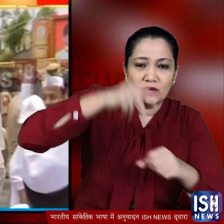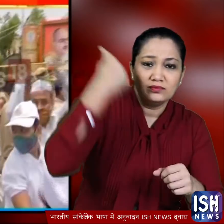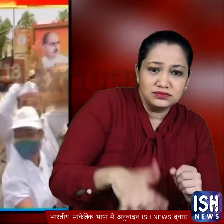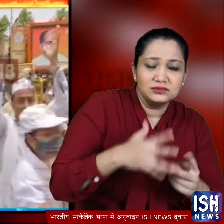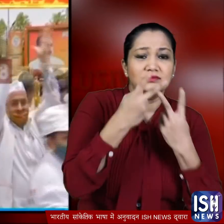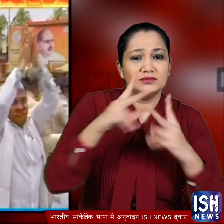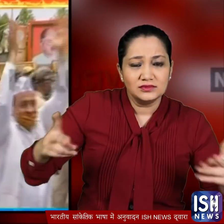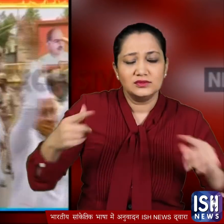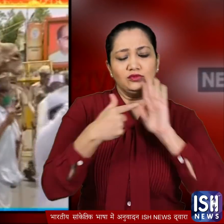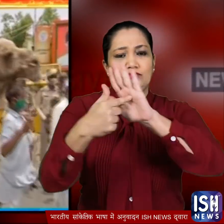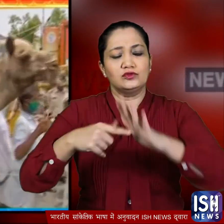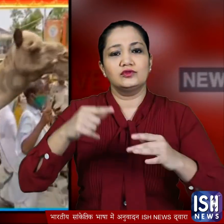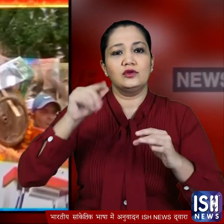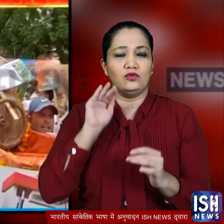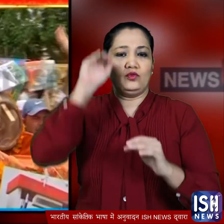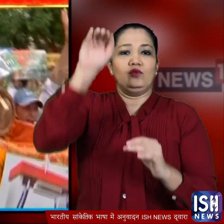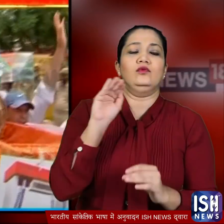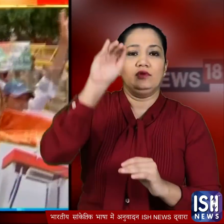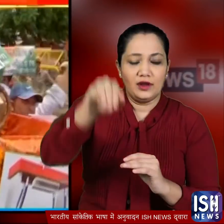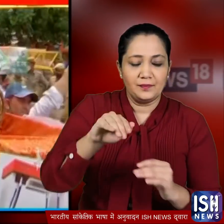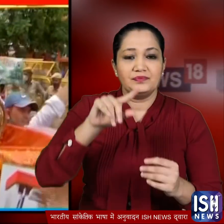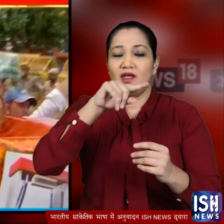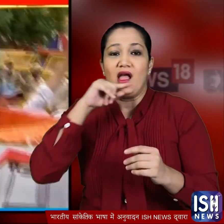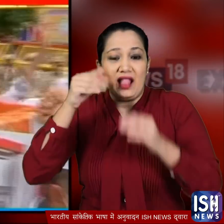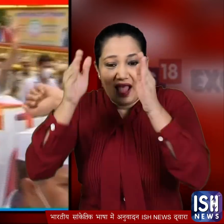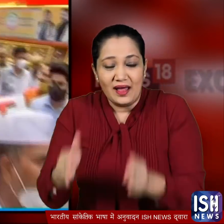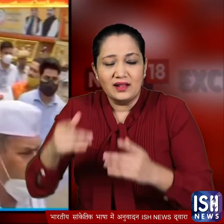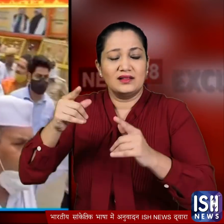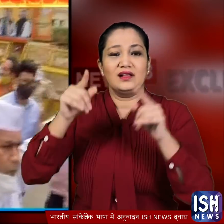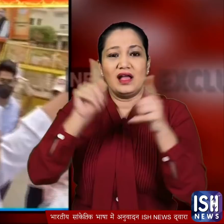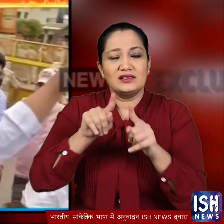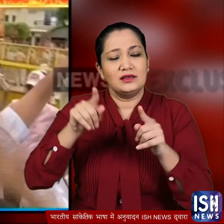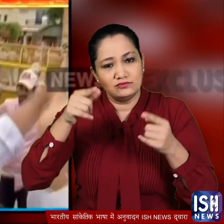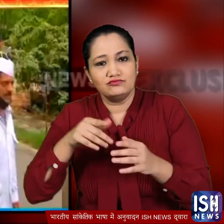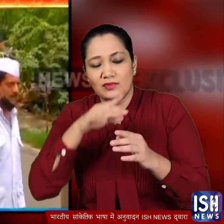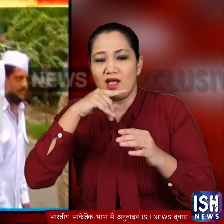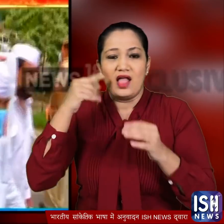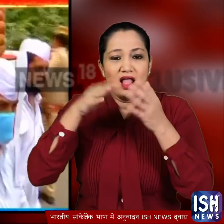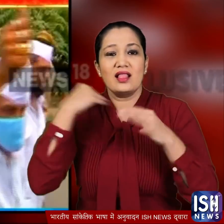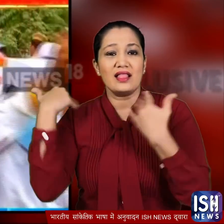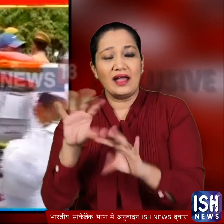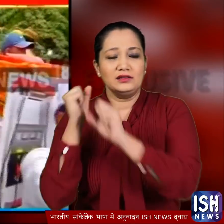खींचने के लिए प्रदर्शनकारी ऊंट लेकर पहुंचे। एलपीजी की महंगाई दिखाने के लिए एक सिलेंडर की शव यात्रा साथ लाए